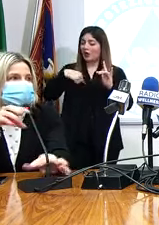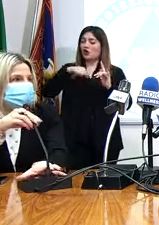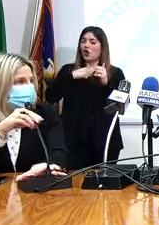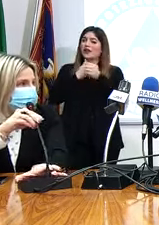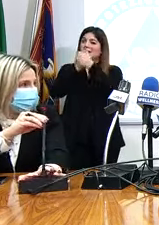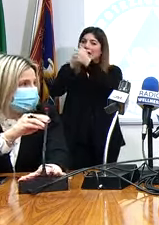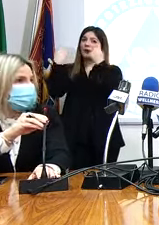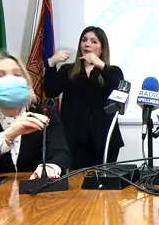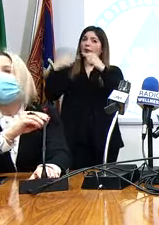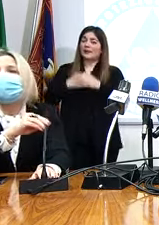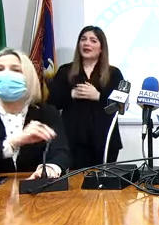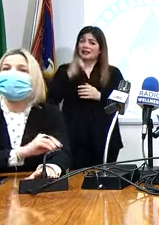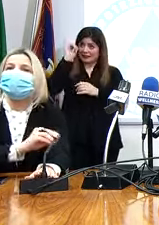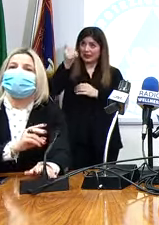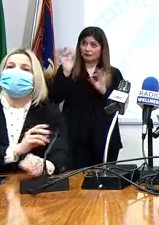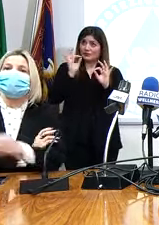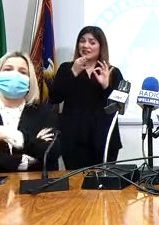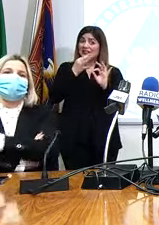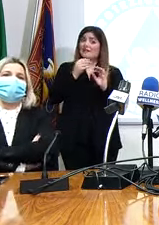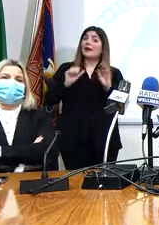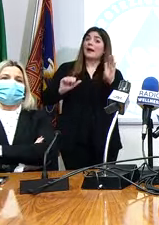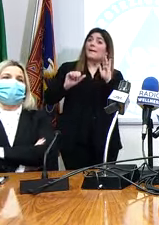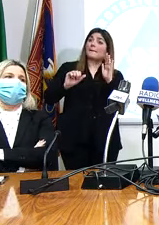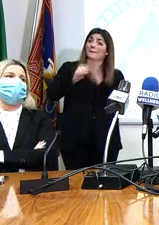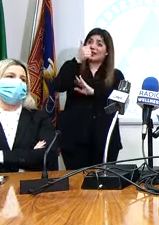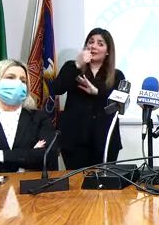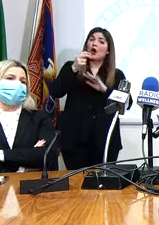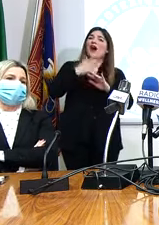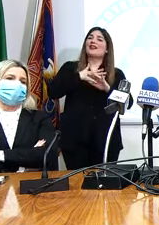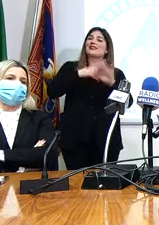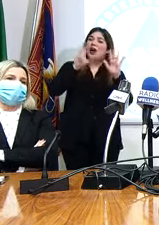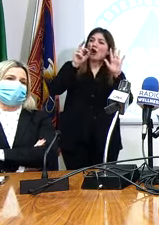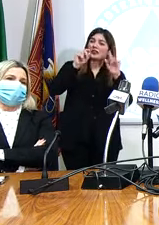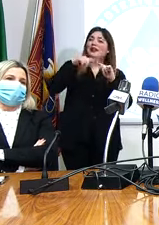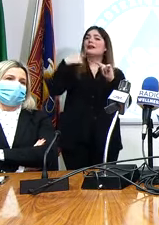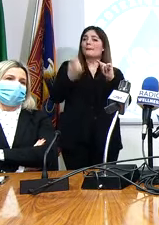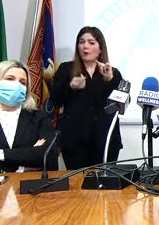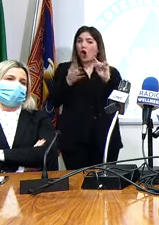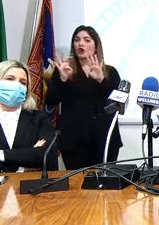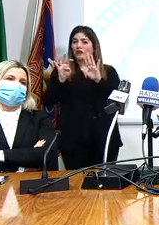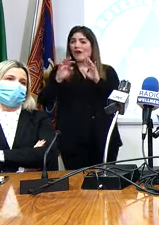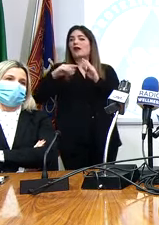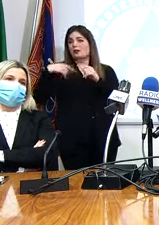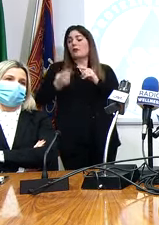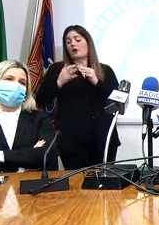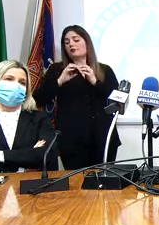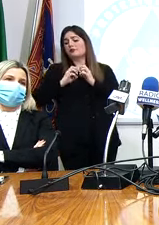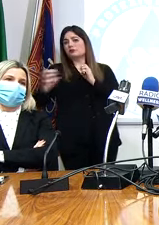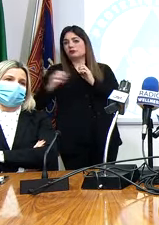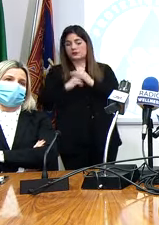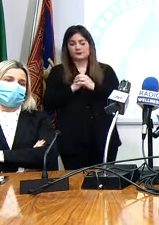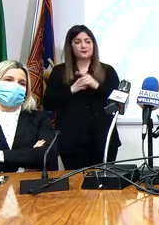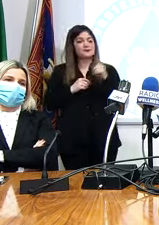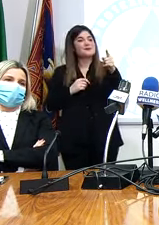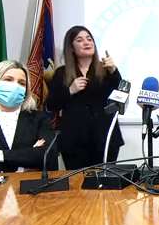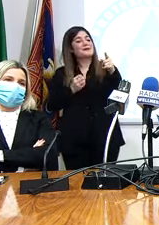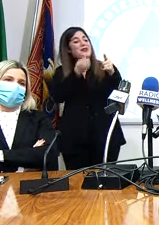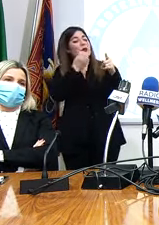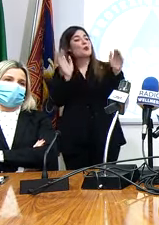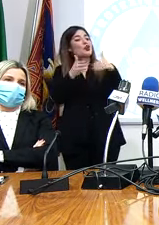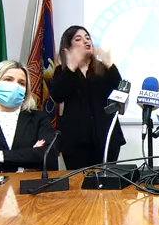nazionale. Prego, grazie. Michela, grazie. Nicolussi Moro. Buongiorno, sono Michela Nicolussi Moro del Corriere. Buongiorno.